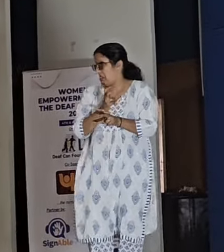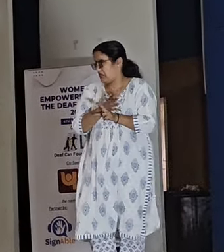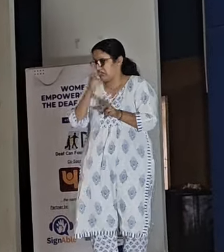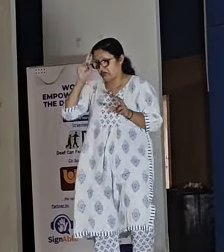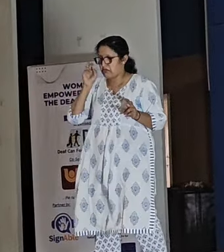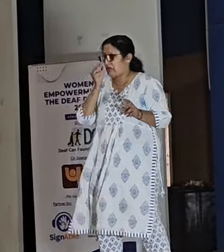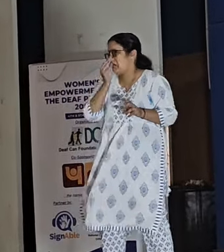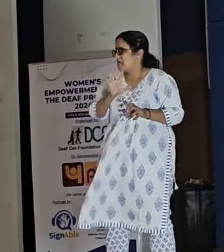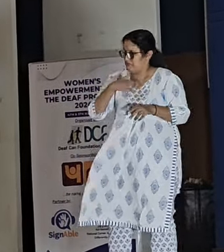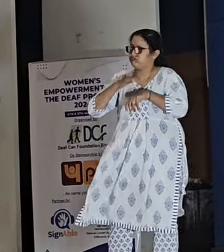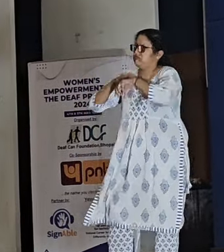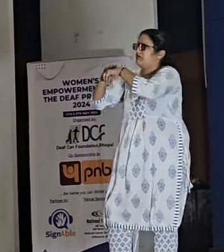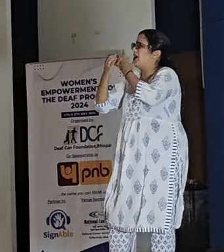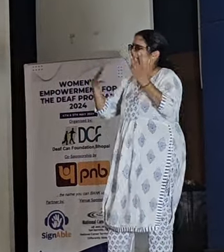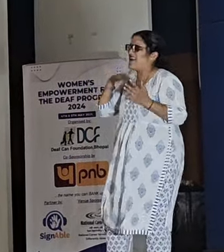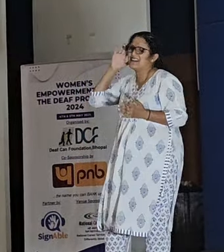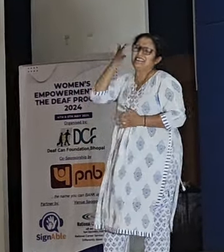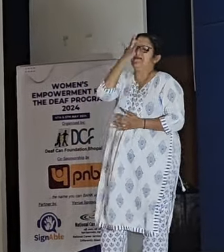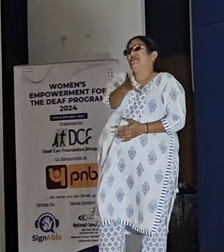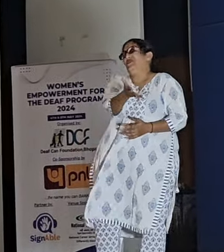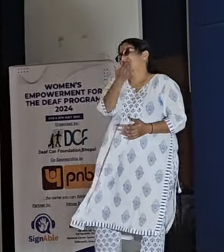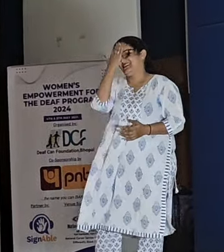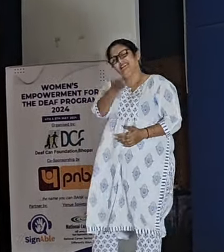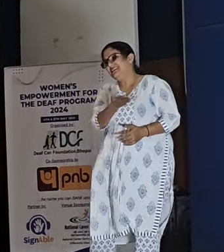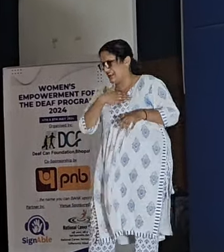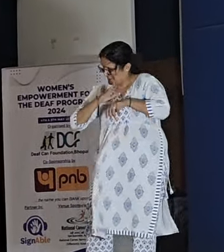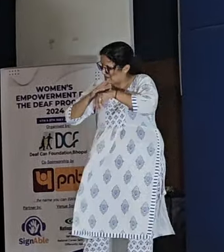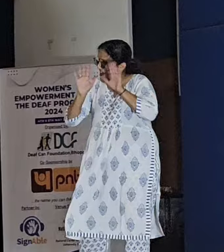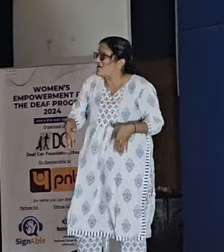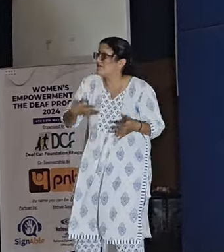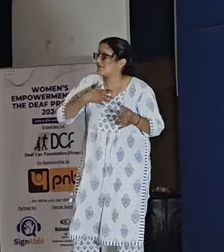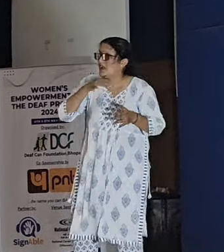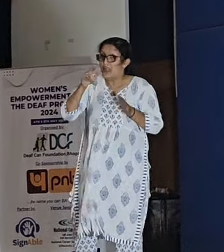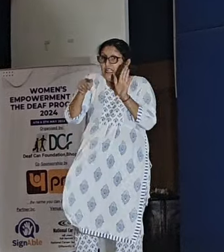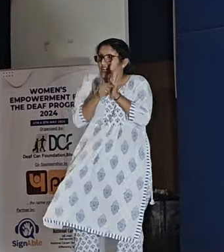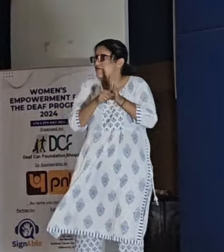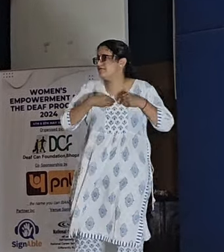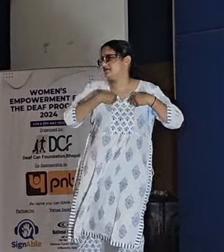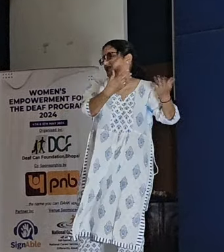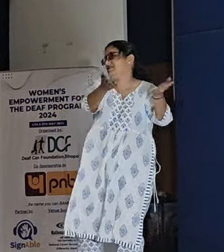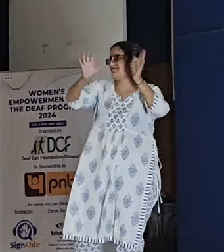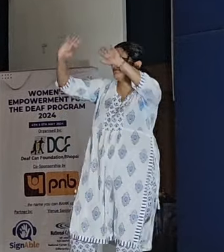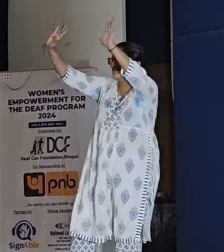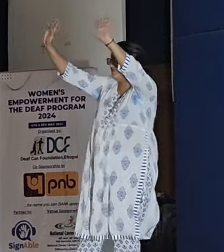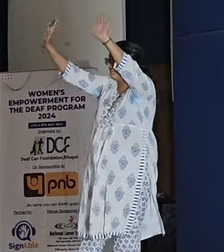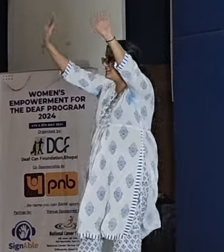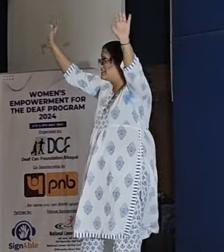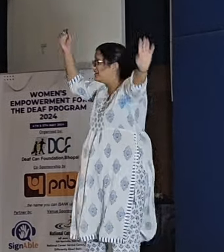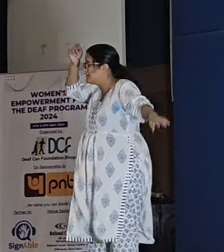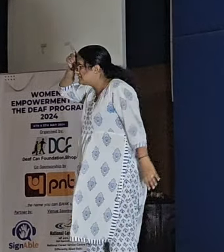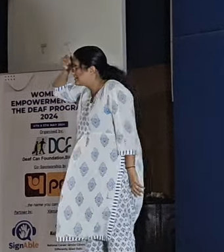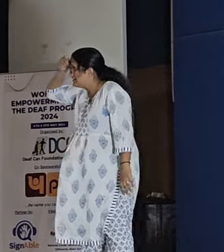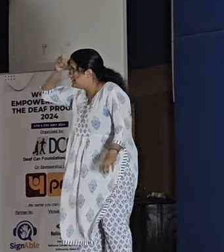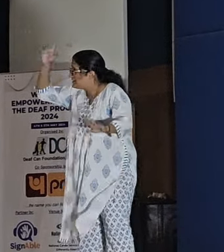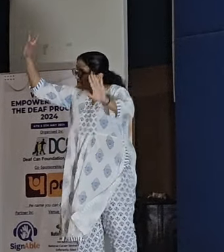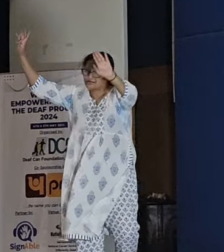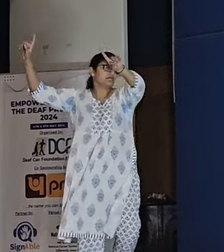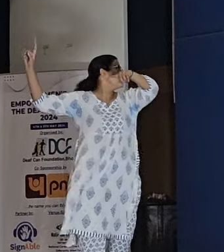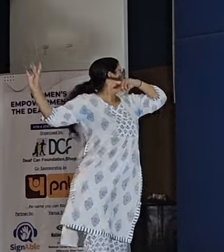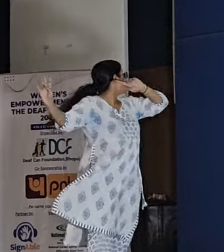जितना भी मोटिवेट कर सकते हैं उतना दीजिए। बिकॉज कभी कभार ऐसा भी होता है कि चीजें कब किसी को क्या वर्क कर जाए तो वो हमें पता